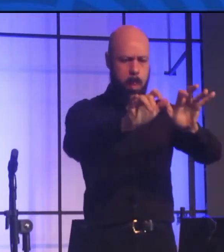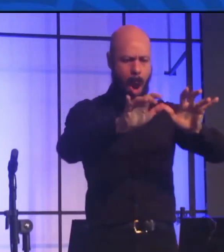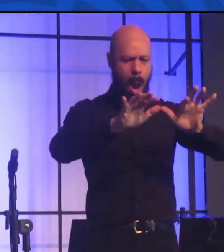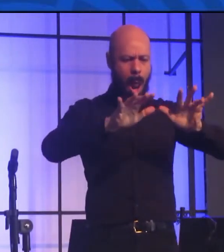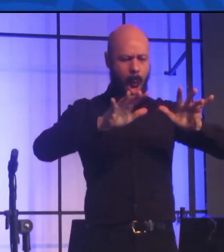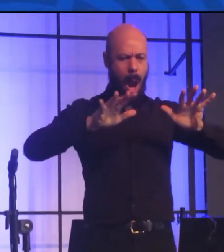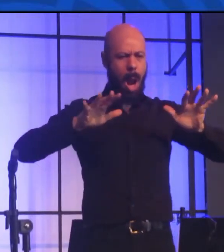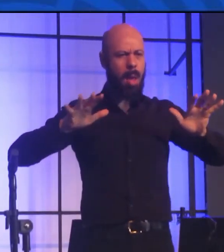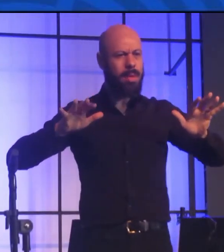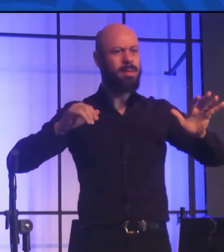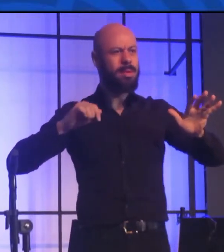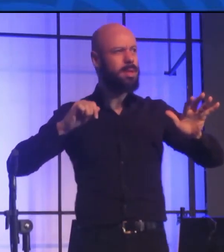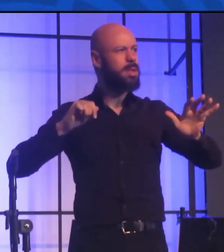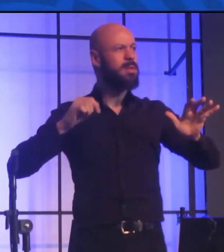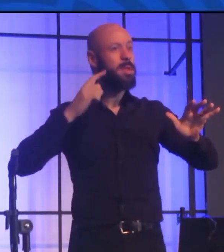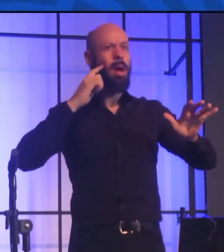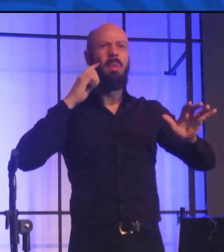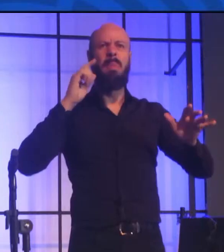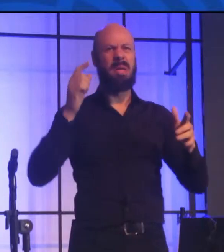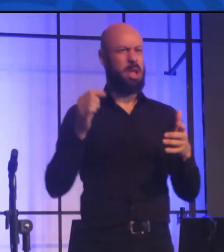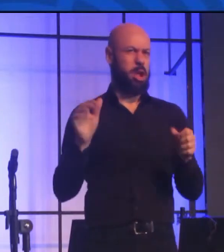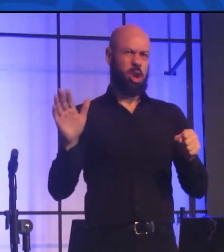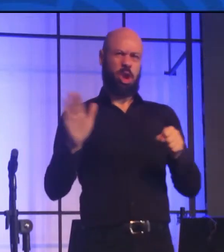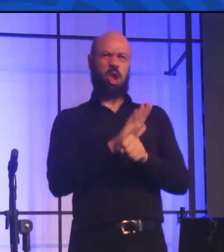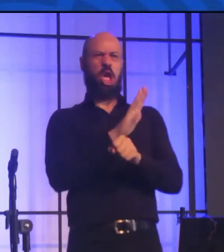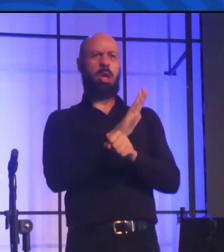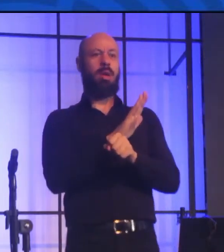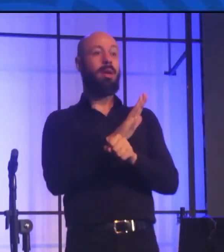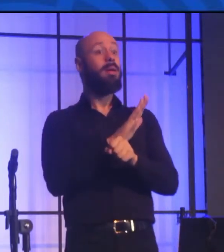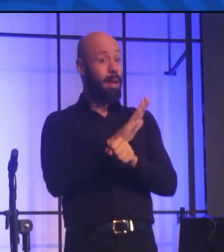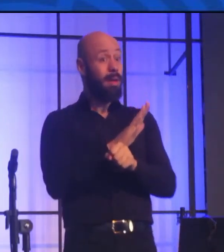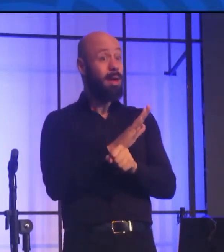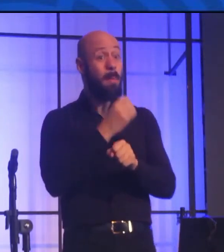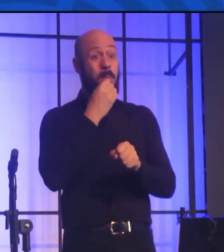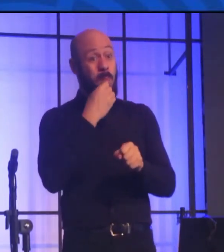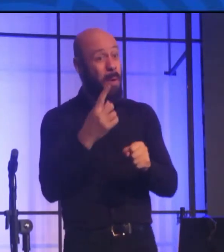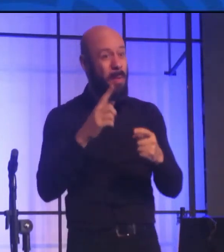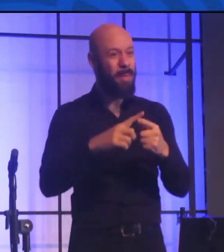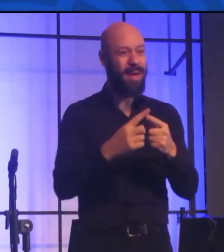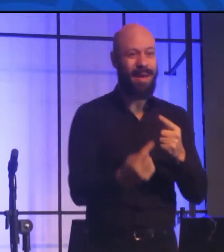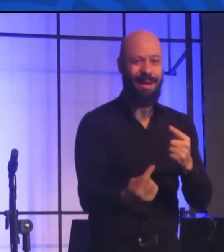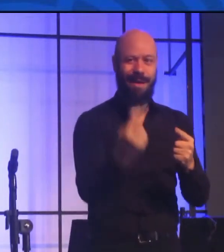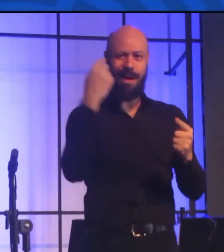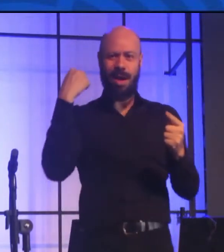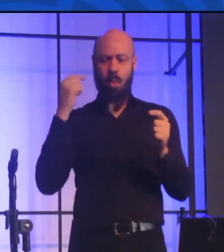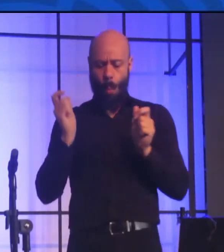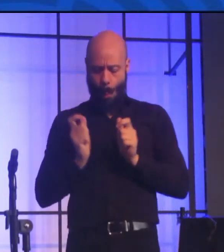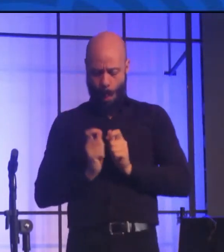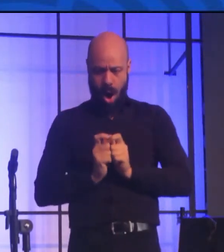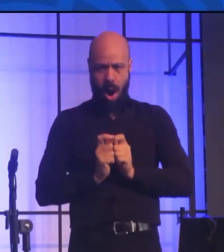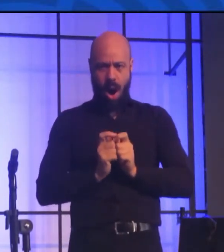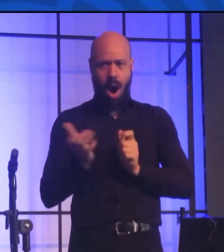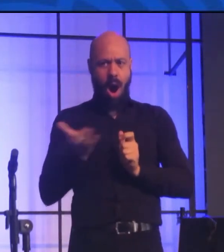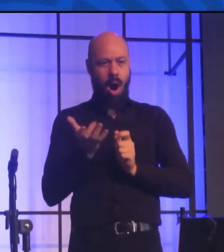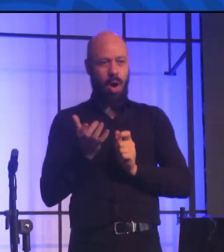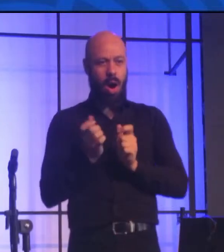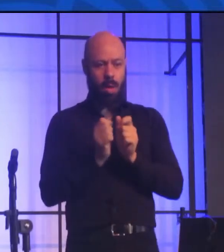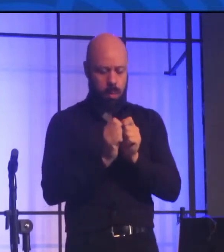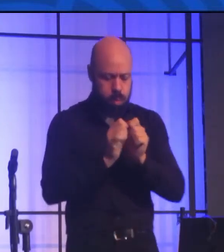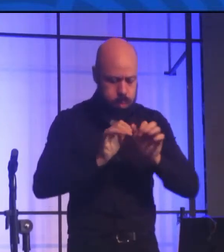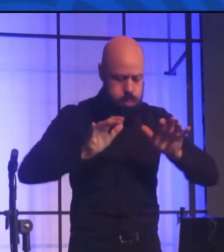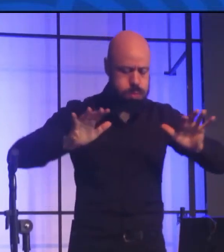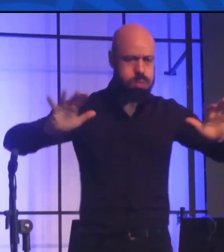mais pessoas. De Deus levando mais pessoas a amarem, a desejarem conhecer ao Senhor. Por